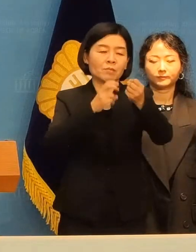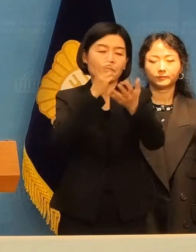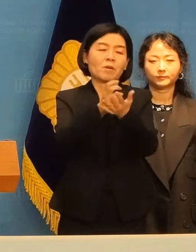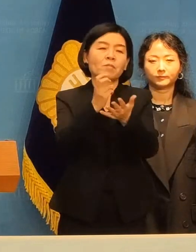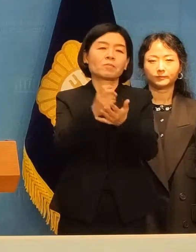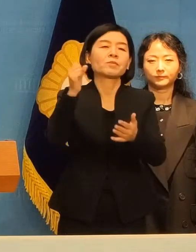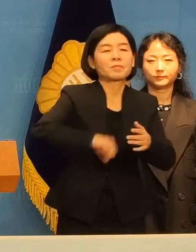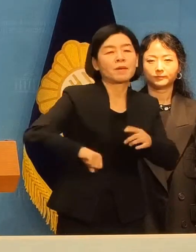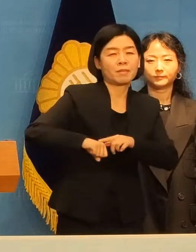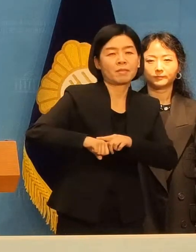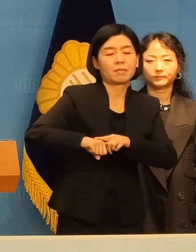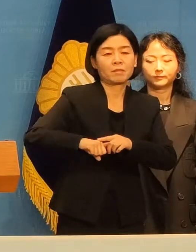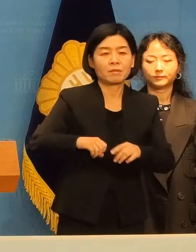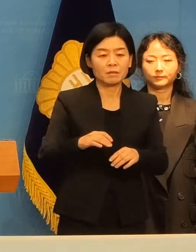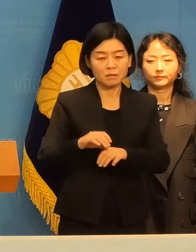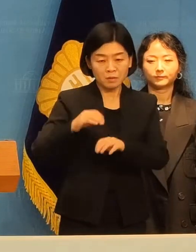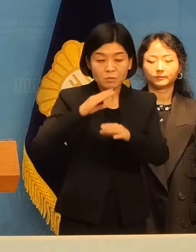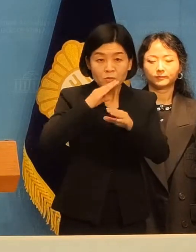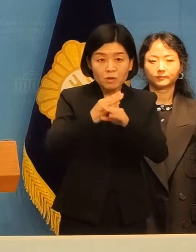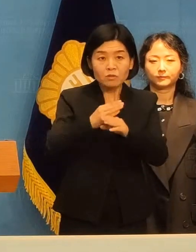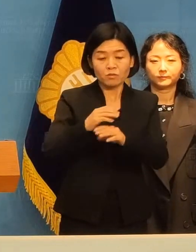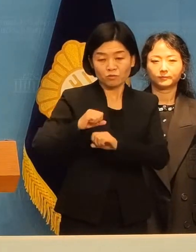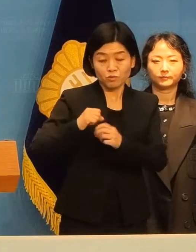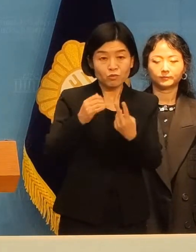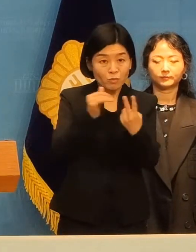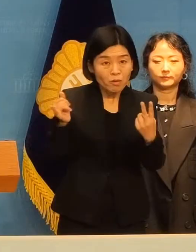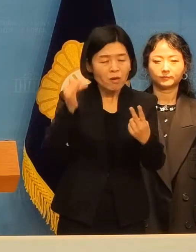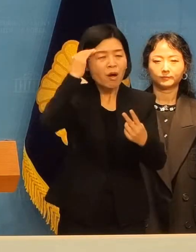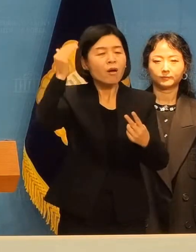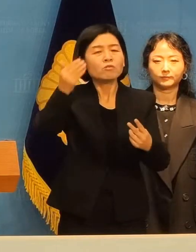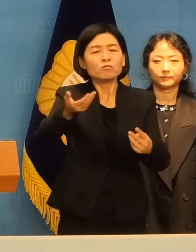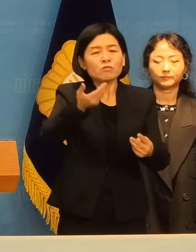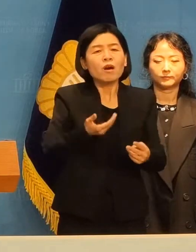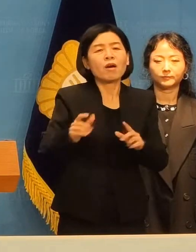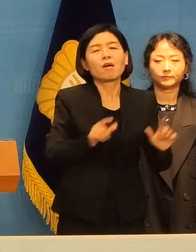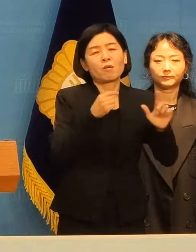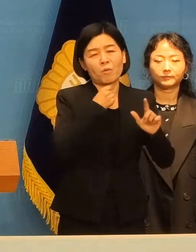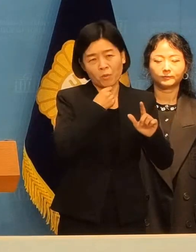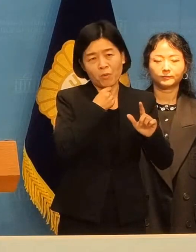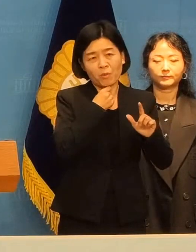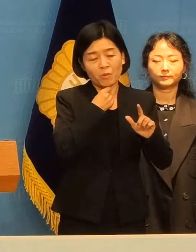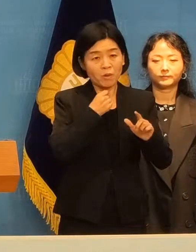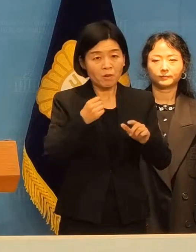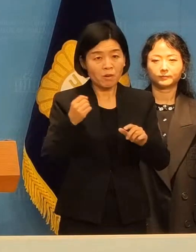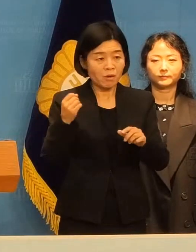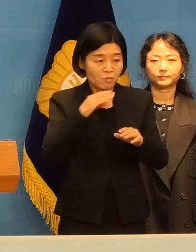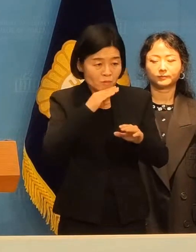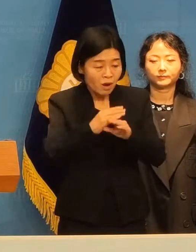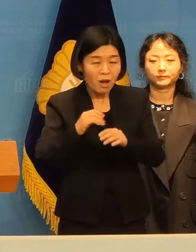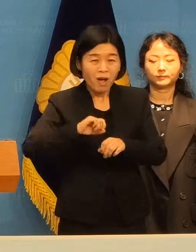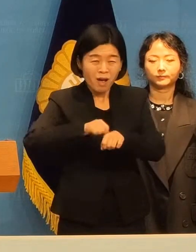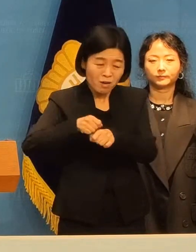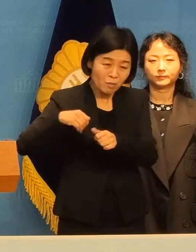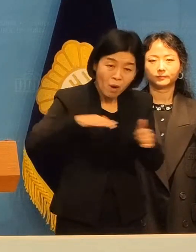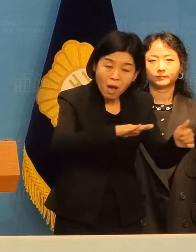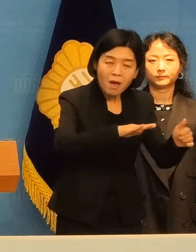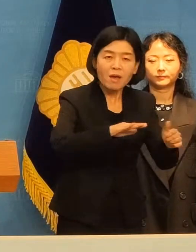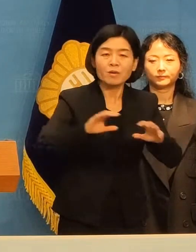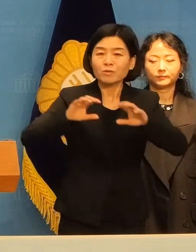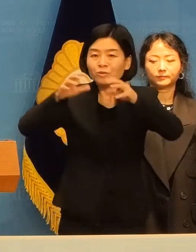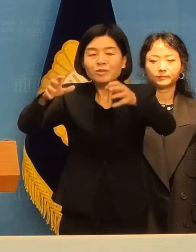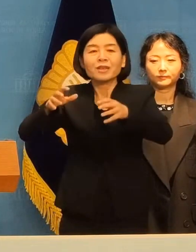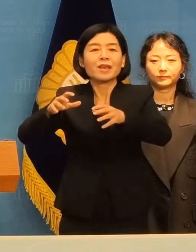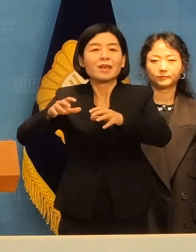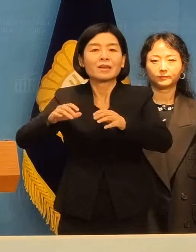북한군은 한국행을 원하고 있습니다. 따라서 이들을 북한으로 돌려보내는 것은 국제사회가 금지하는 강제 송환